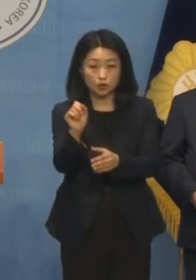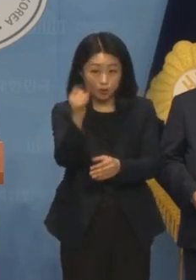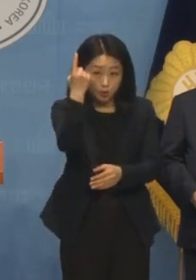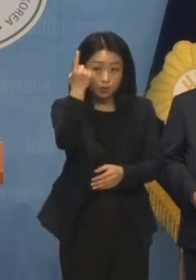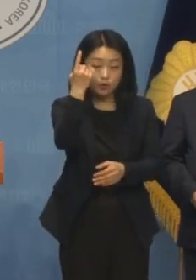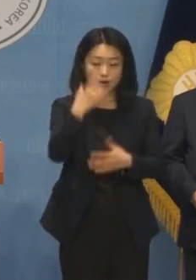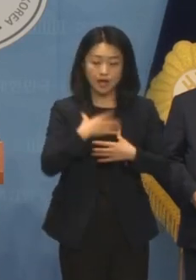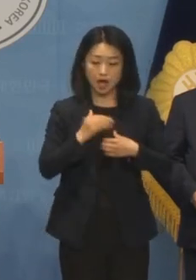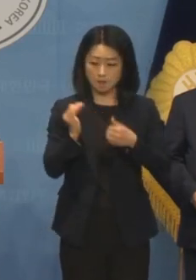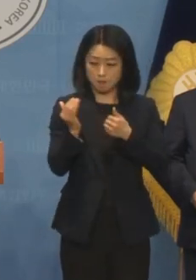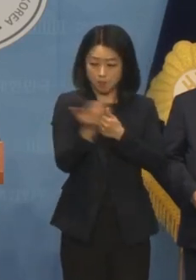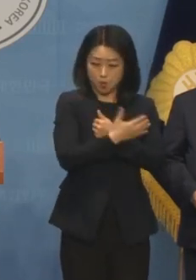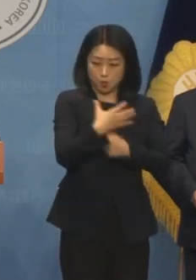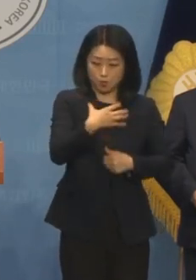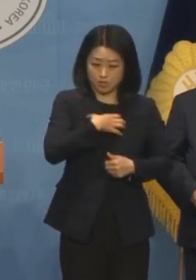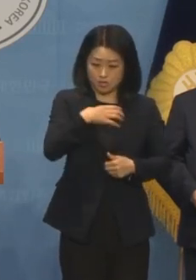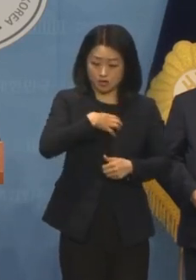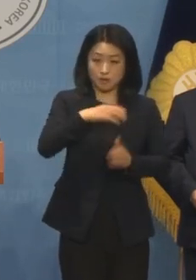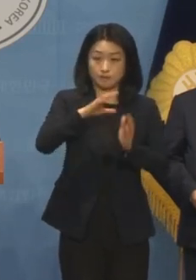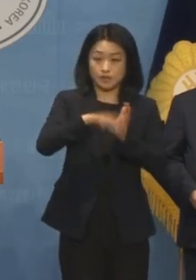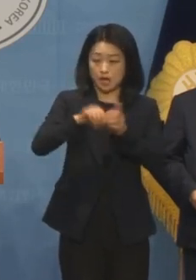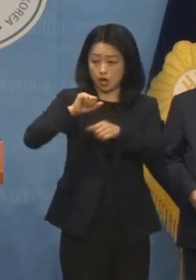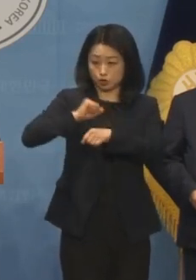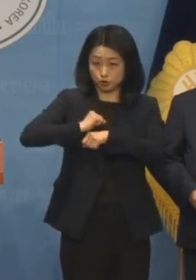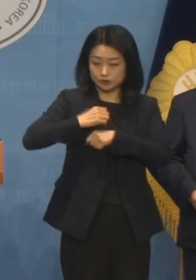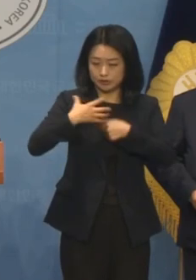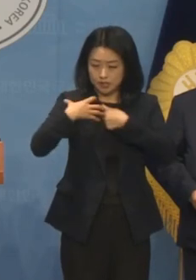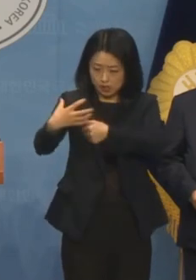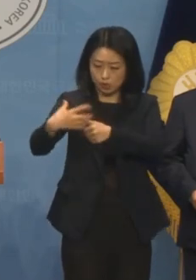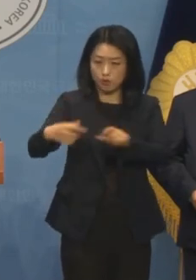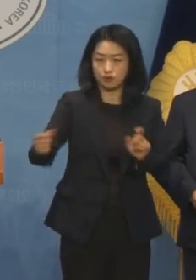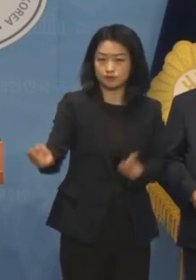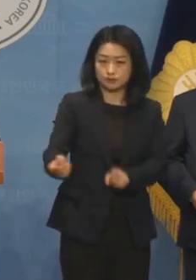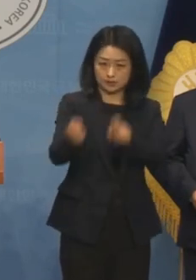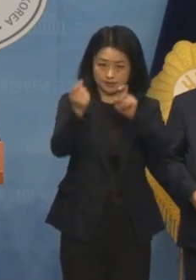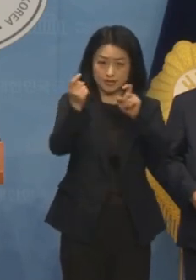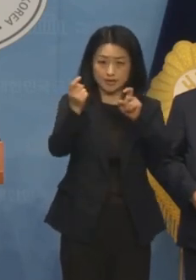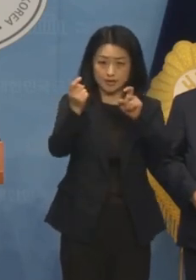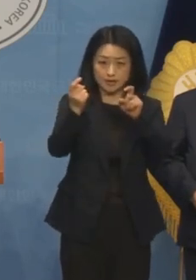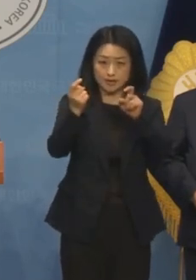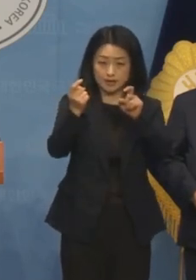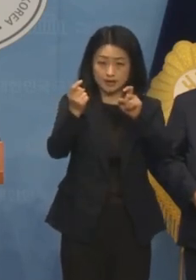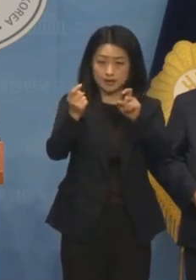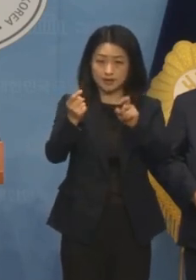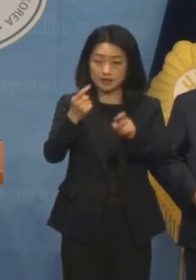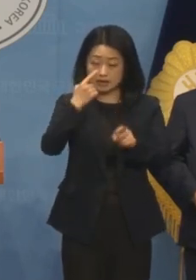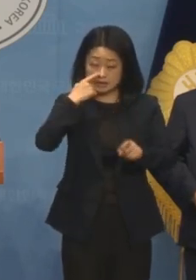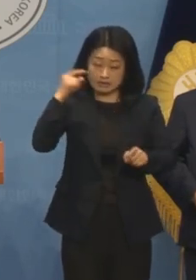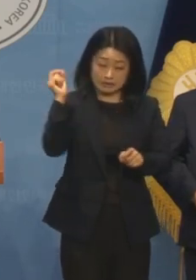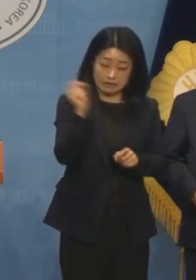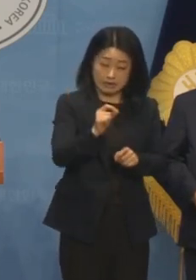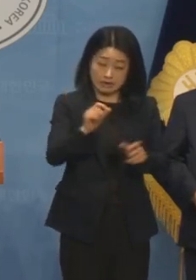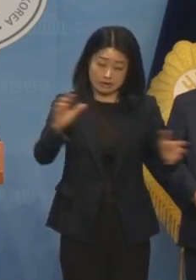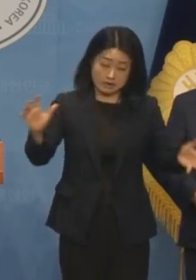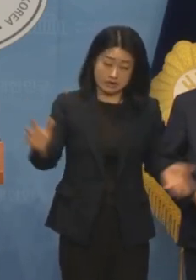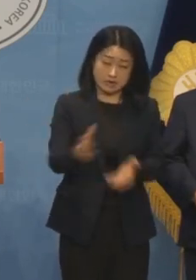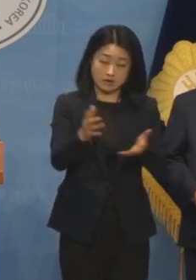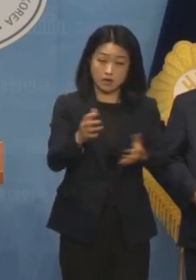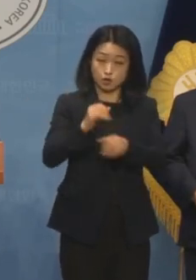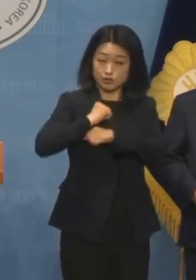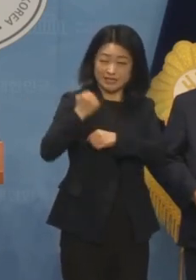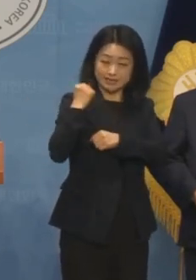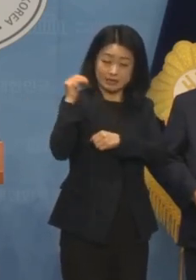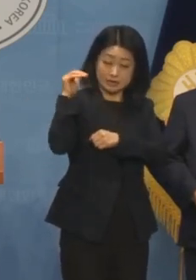엄중한 안보 상황 속에서 군을 정쟁의 대상으로만 몰아 갖가지 선동으로 군을